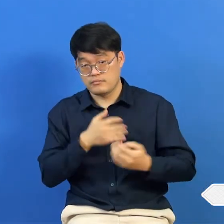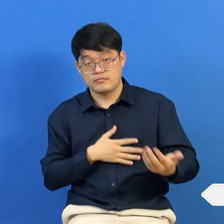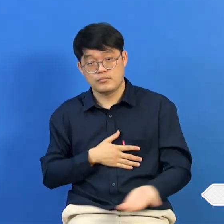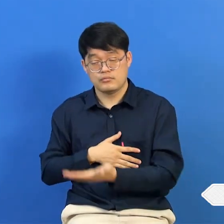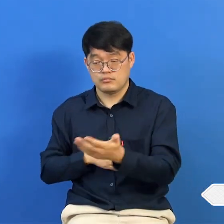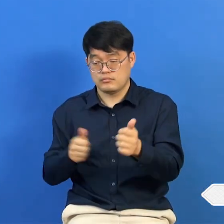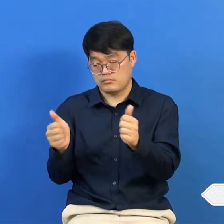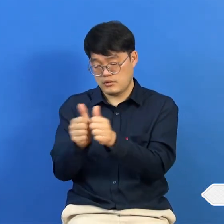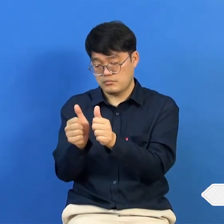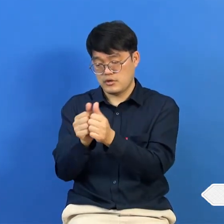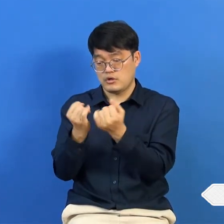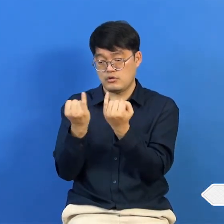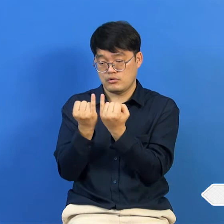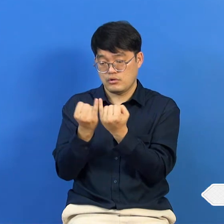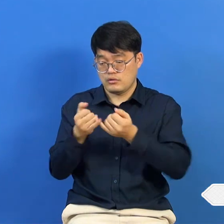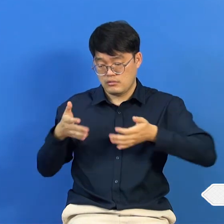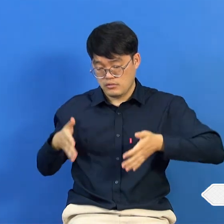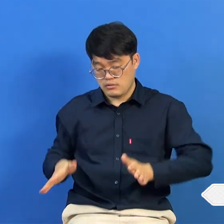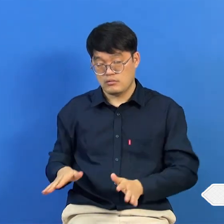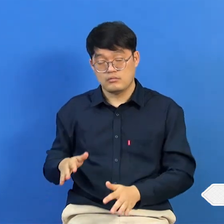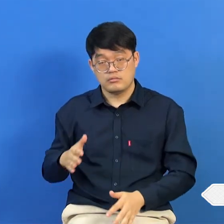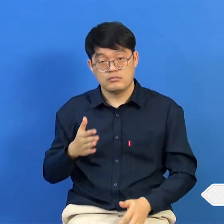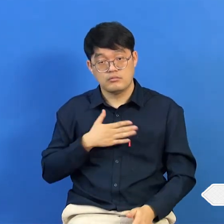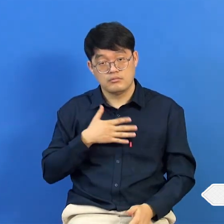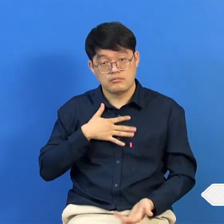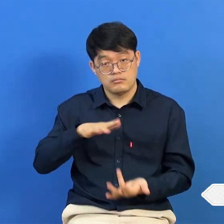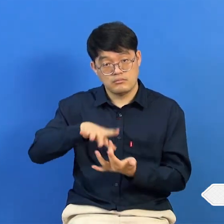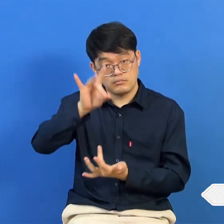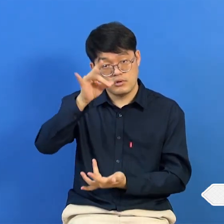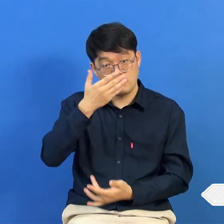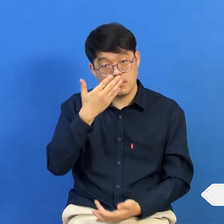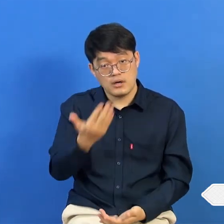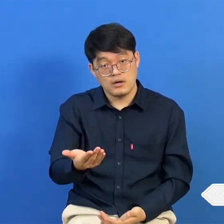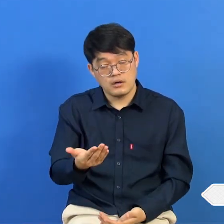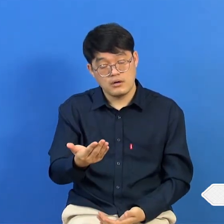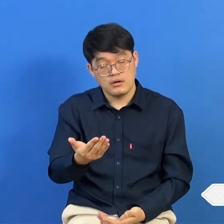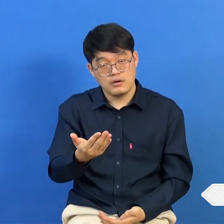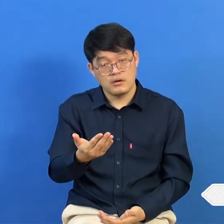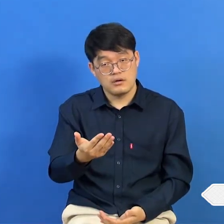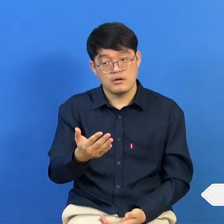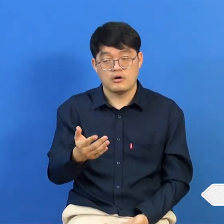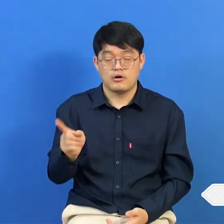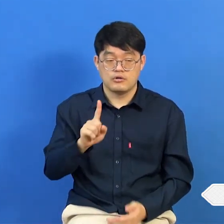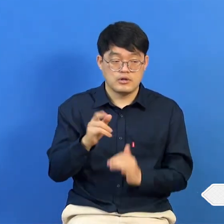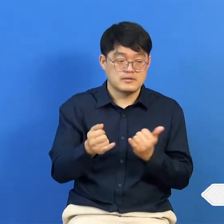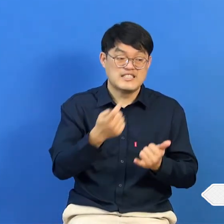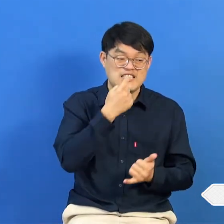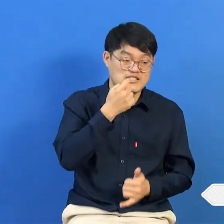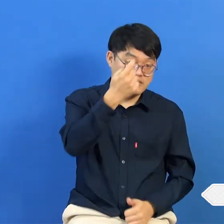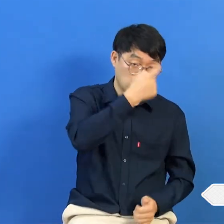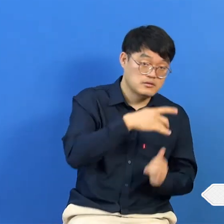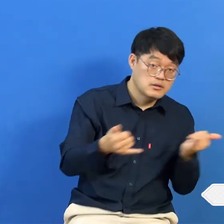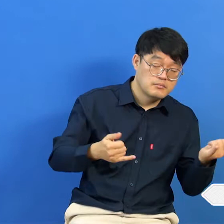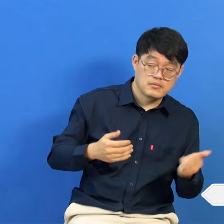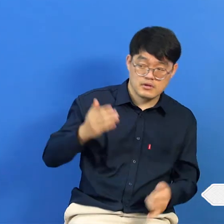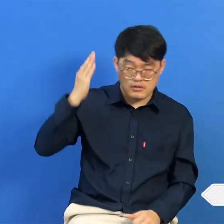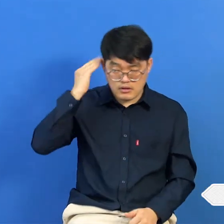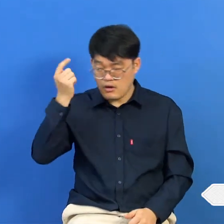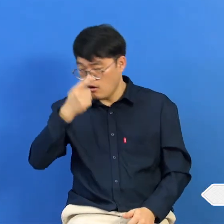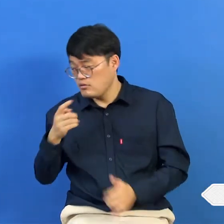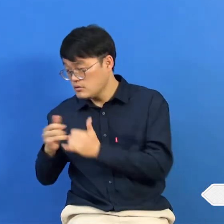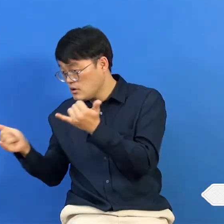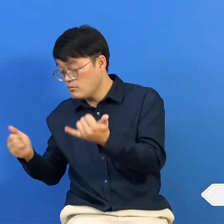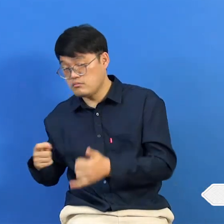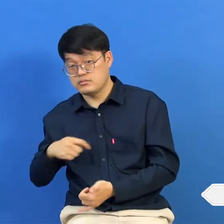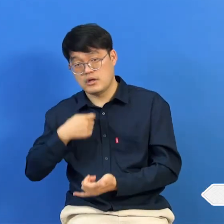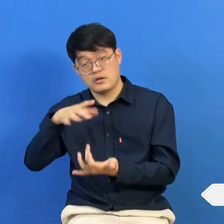남자로 태어나고 어떤 사람은 여자로 태어나고 그 자기가 선택하는 겁니까? 어떤 사람은 백인으로 태어나고 어떤 사람은 흑인으로 태어나고 자기가 선택하는